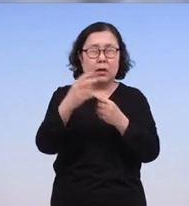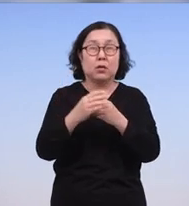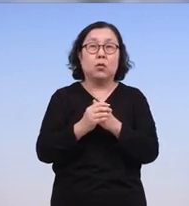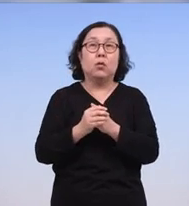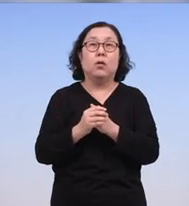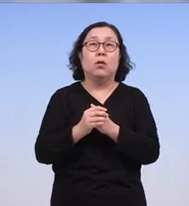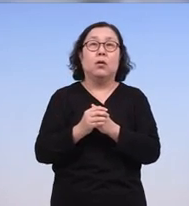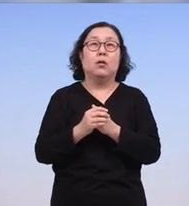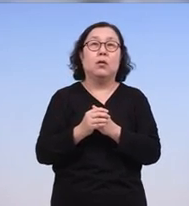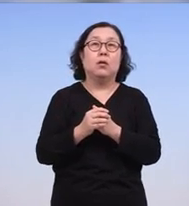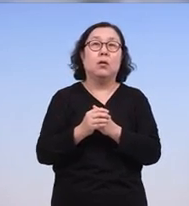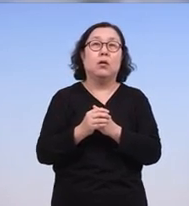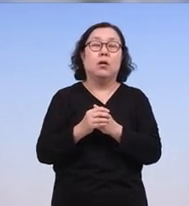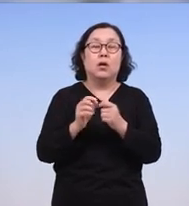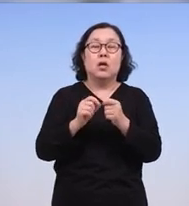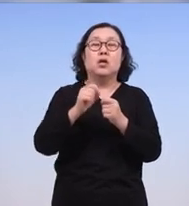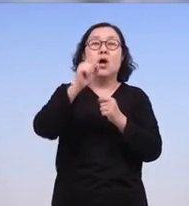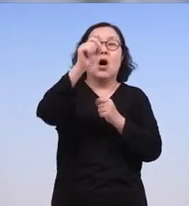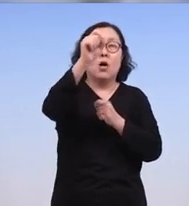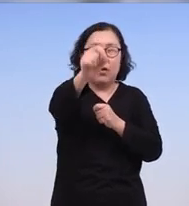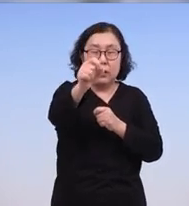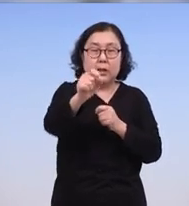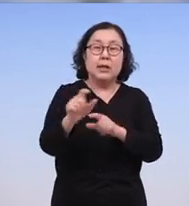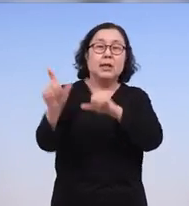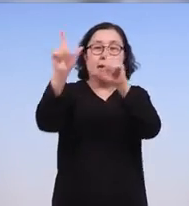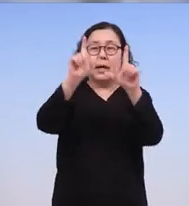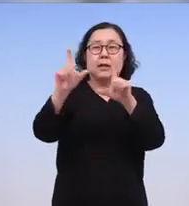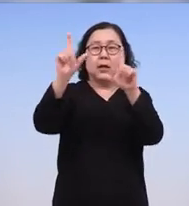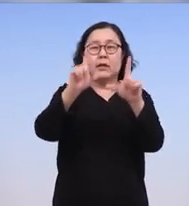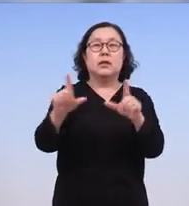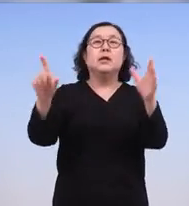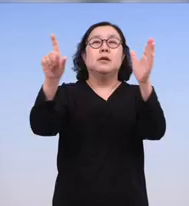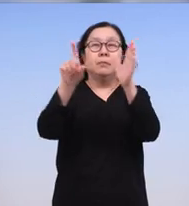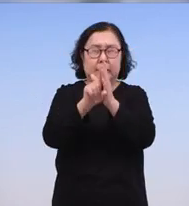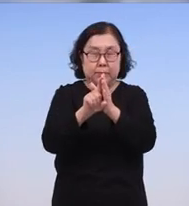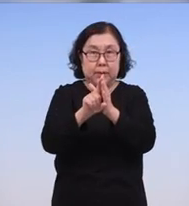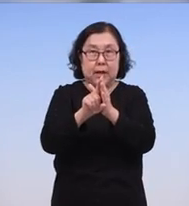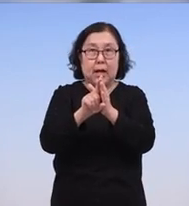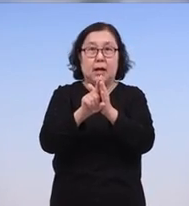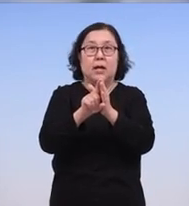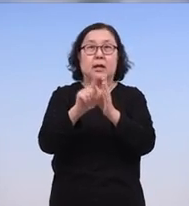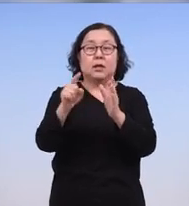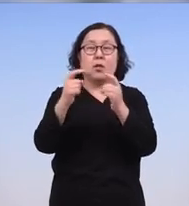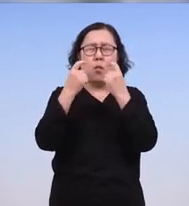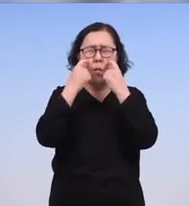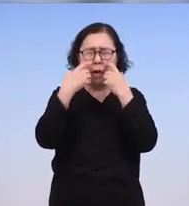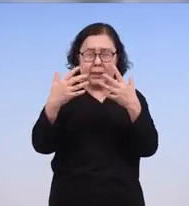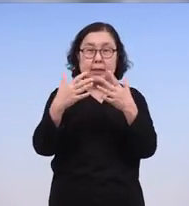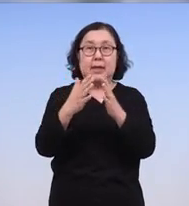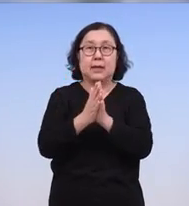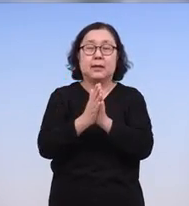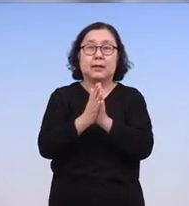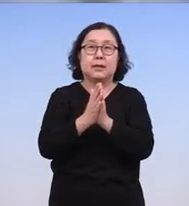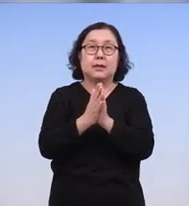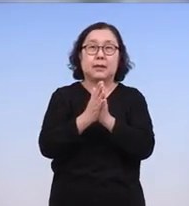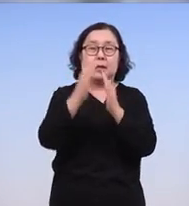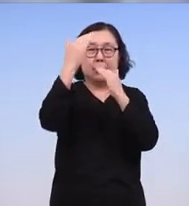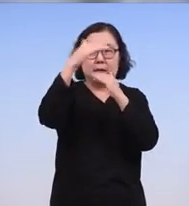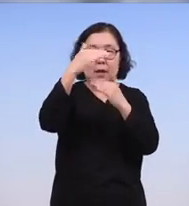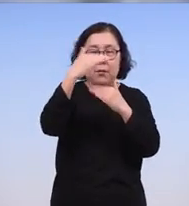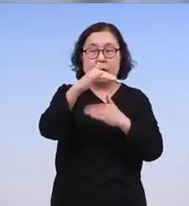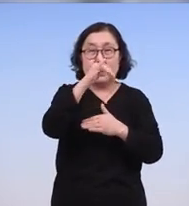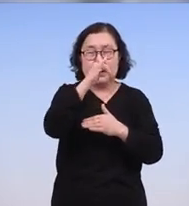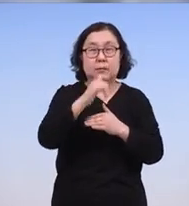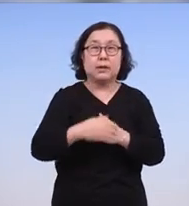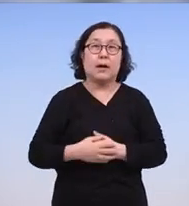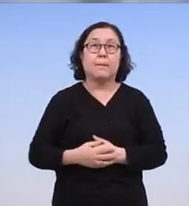그런가 하면 이제 맨 마지막 고백이 뭡니까? 영원히 사는 것을 믿사옵나이다. 여기에서도요, 반드시 짚고 넘어가야 될 포인트가